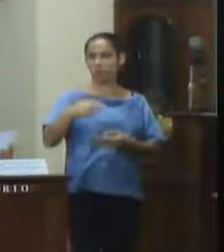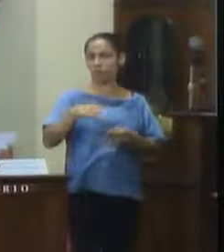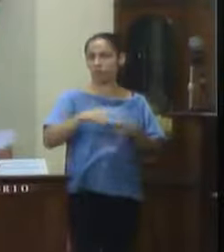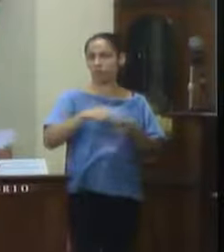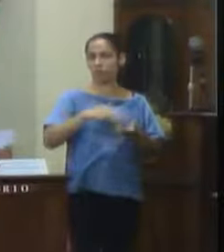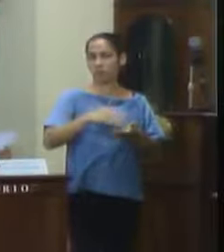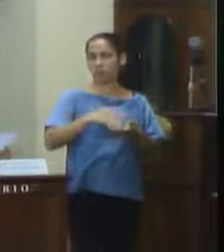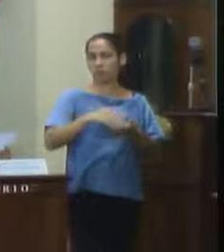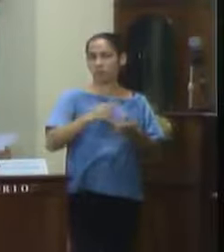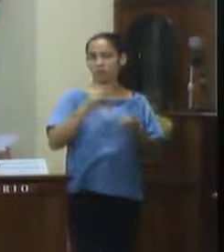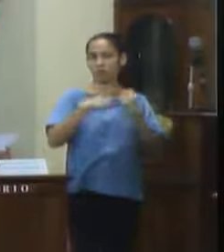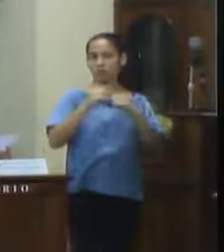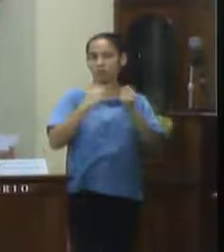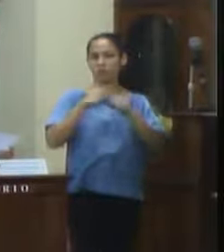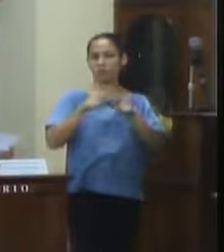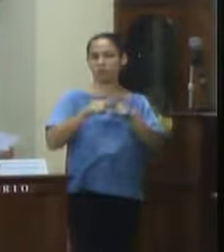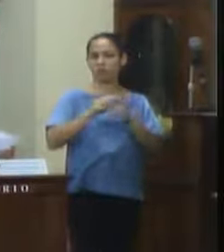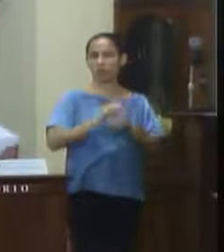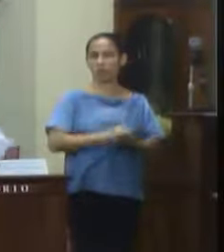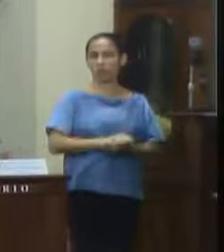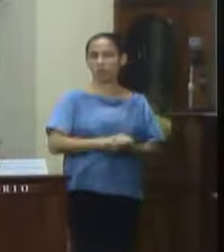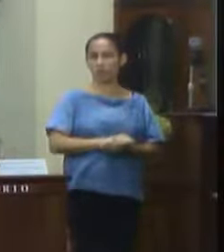Municipal de Administração.